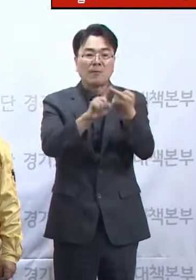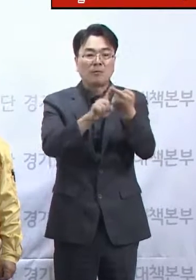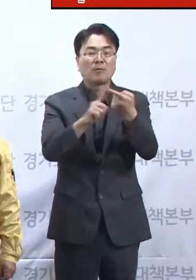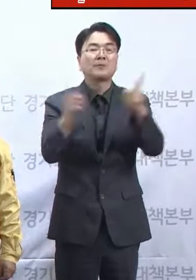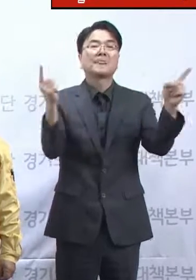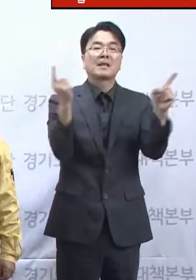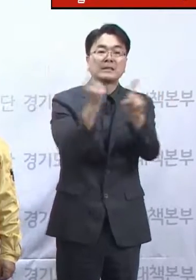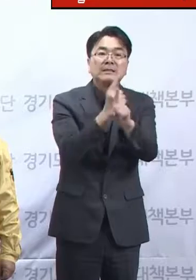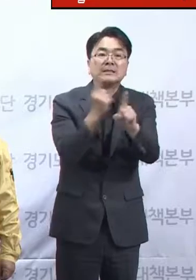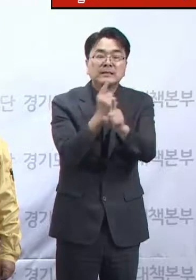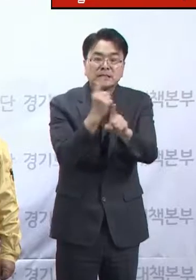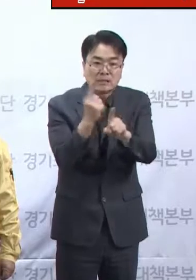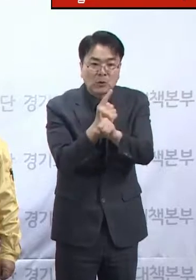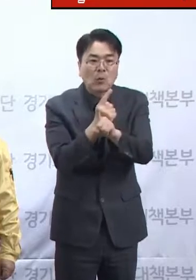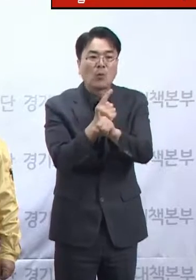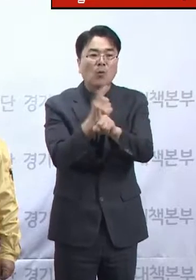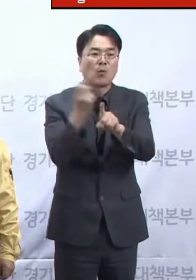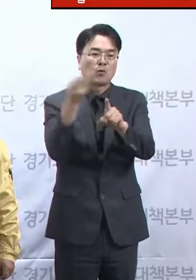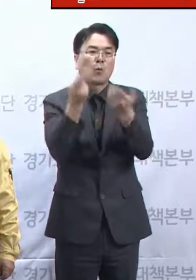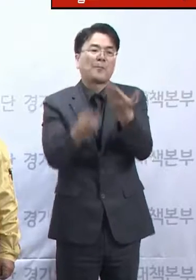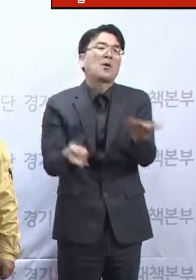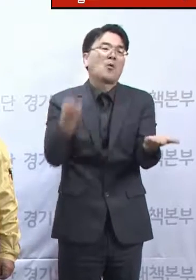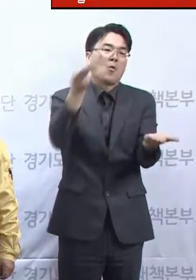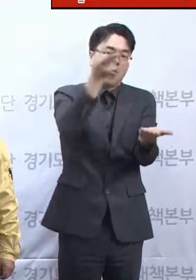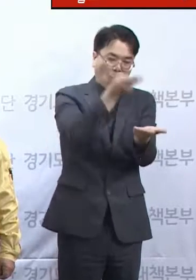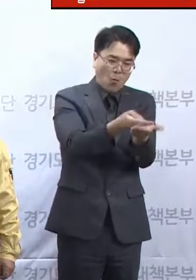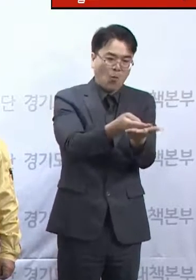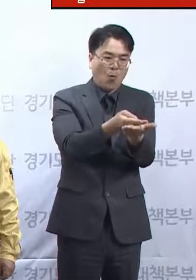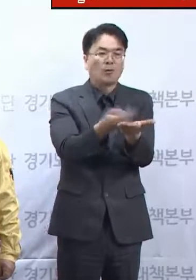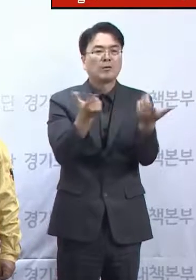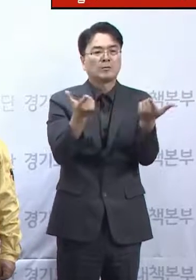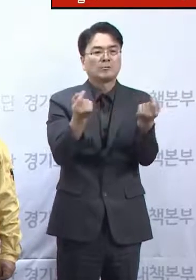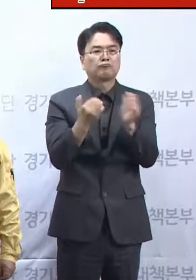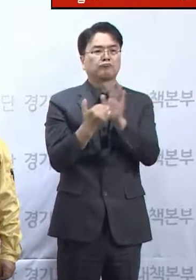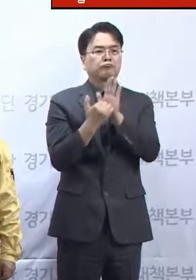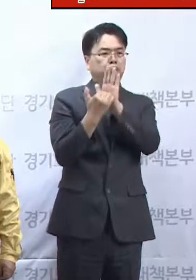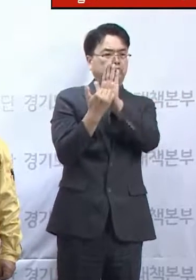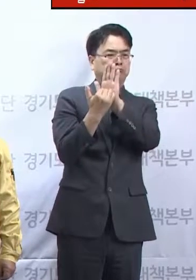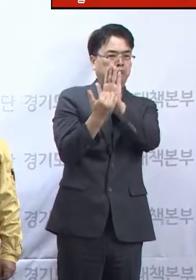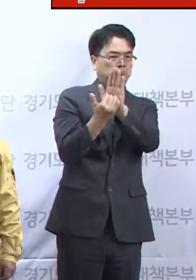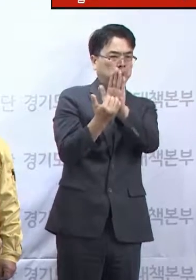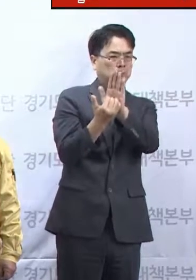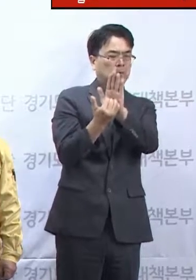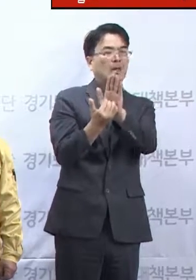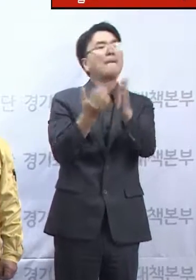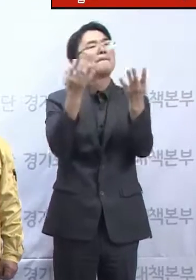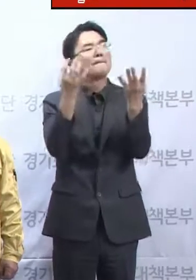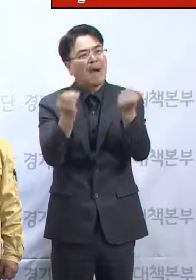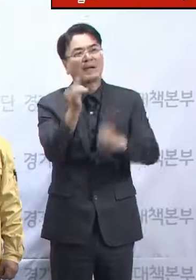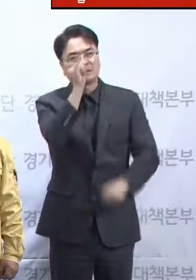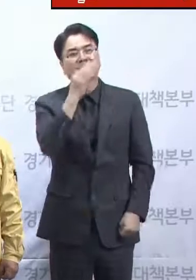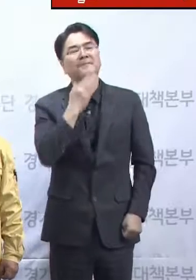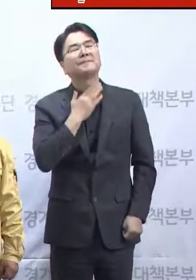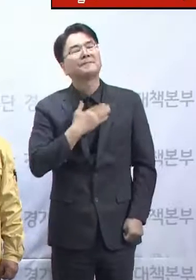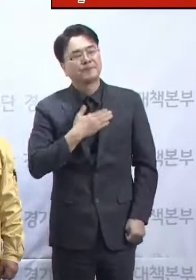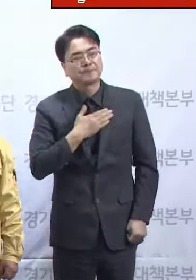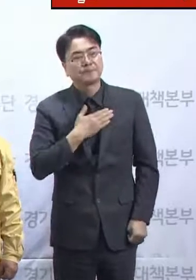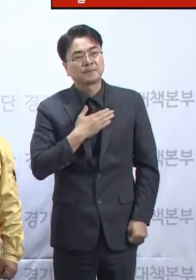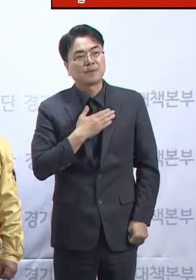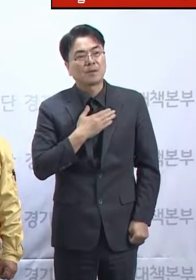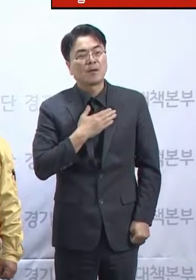치료나 또는 뭐 입원, 수용을 거부하고 있는 사례들이 상당히 많다는 건 분명합니다.